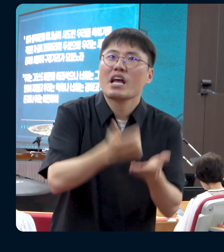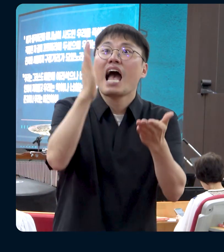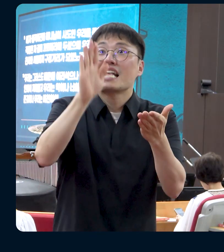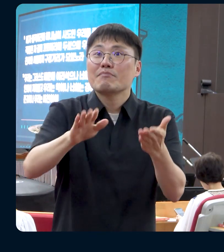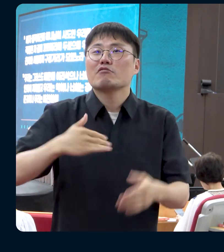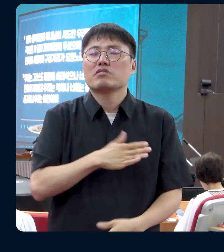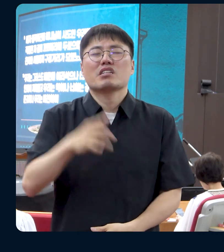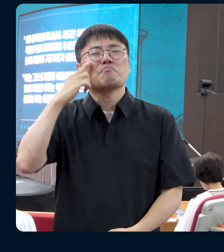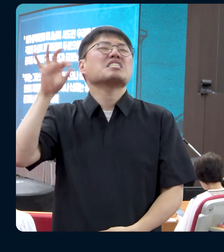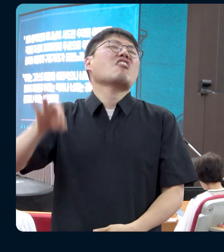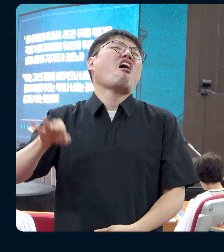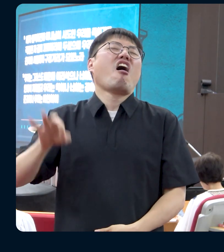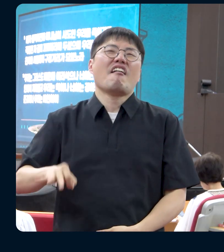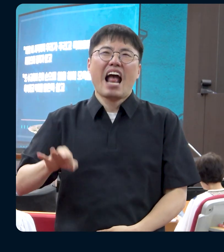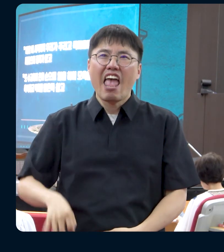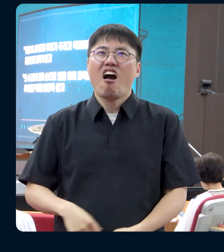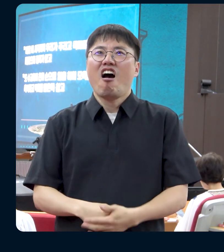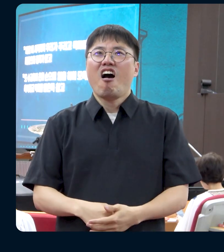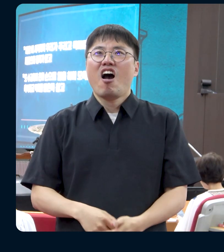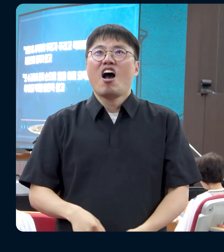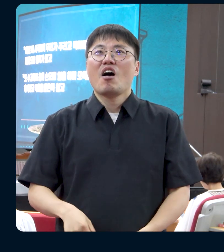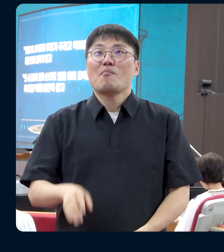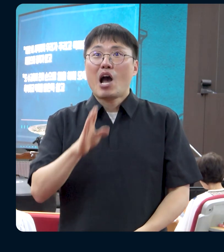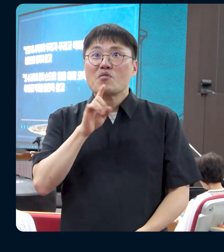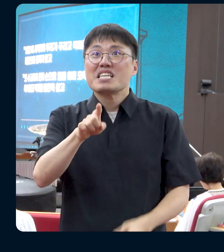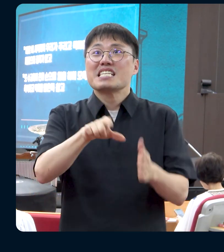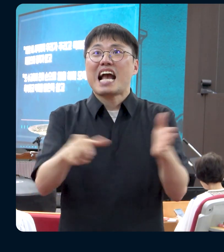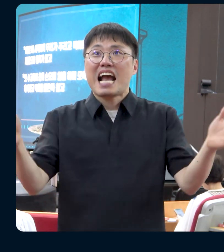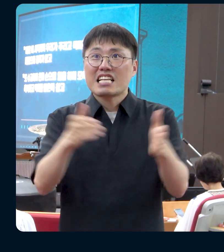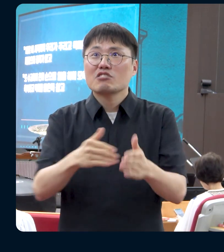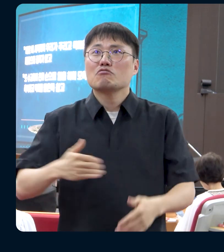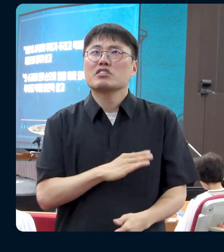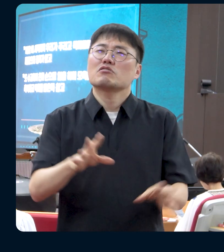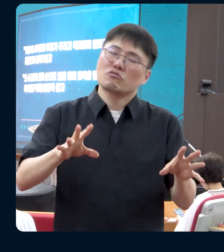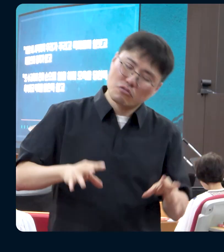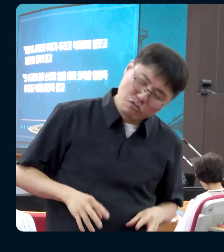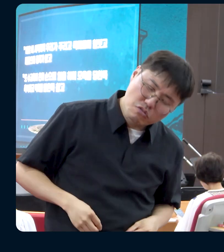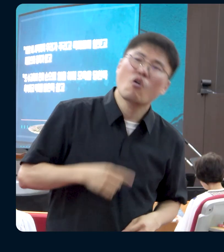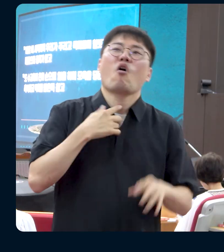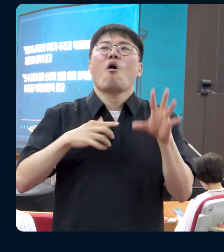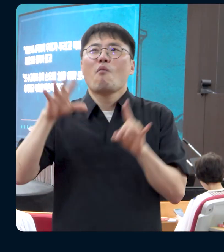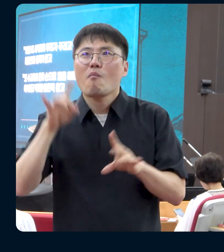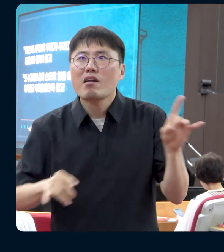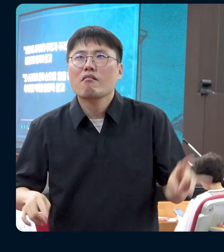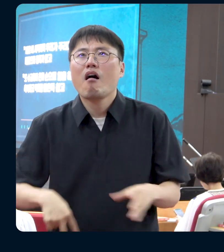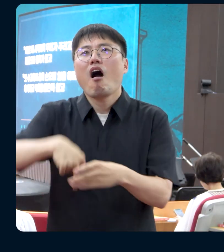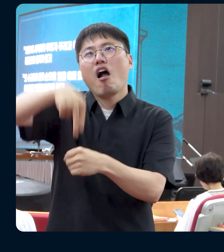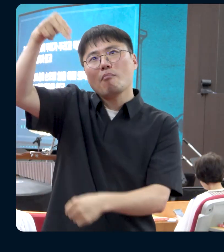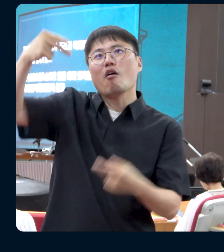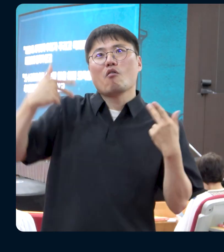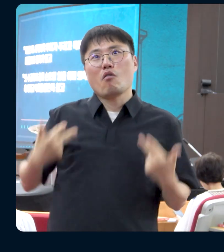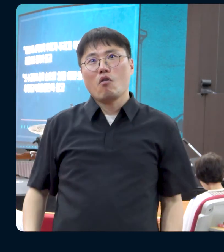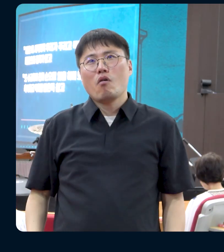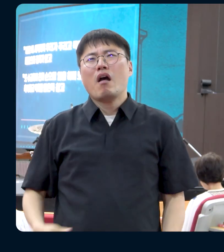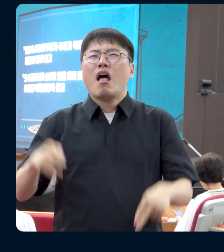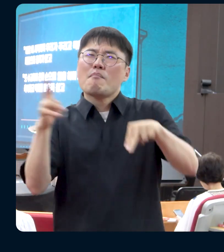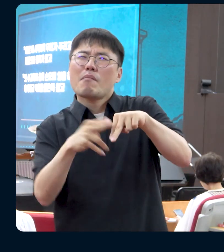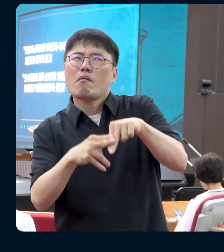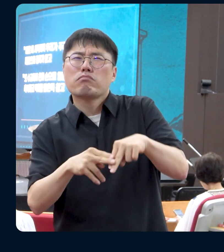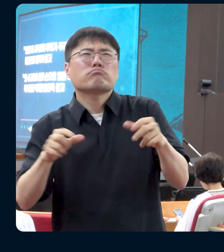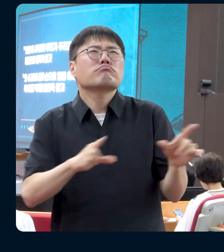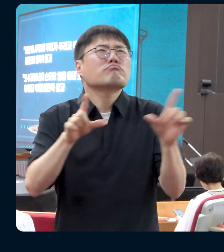강하고, 너희는 존귀하나 우리는 비천하여 바로 이 시각까지 우리가 줄이고 목마르며